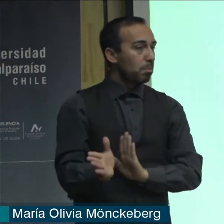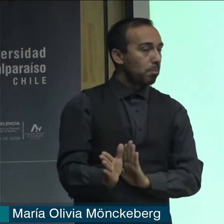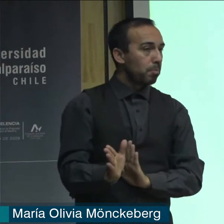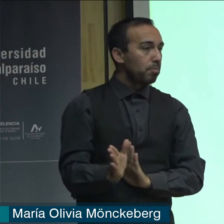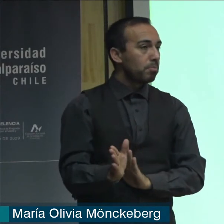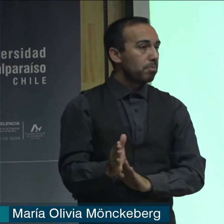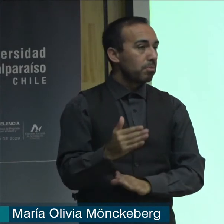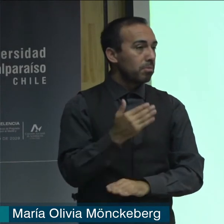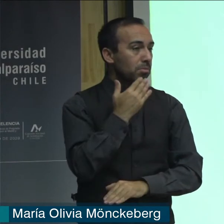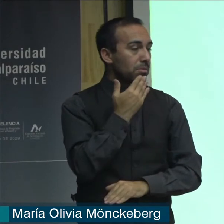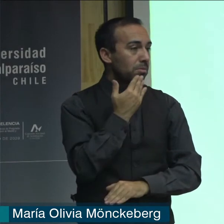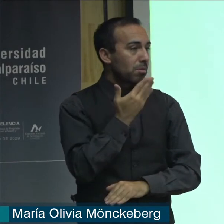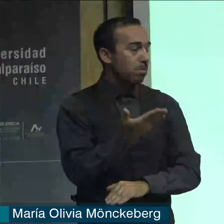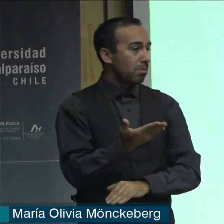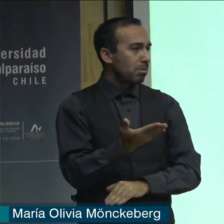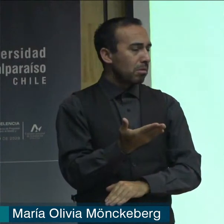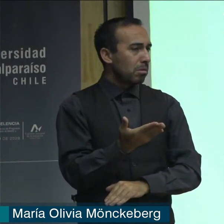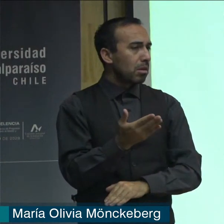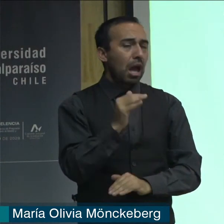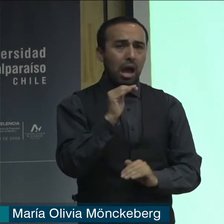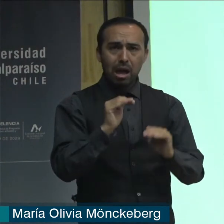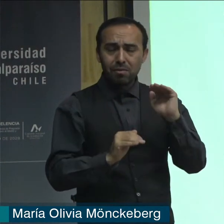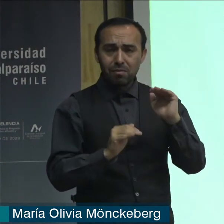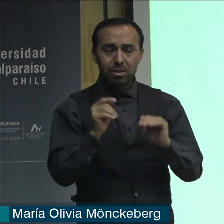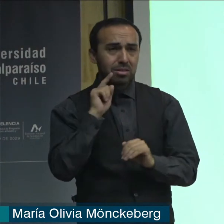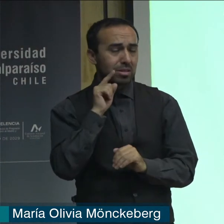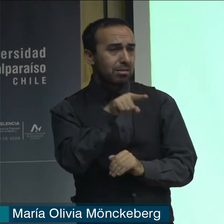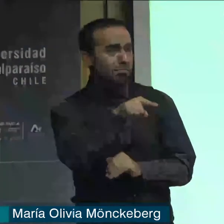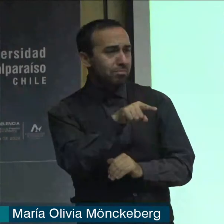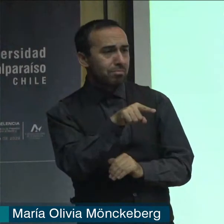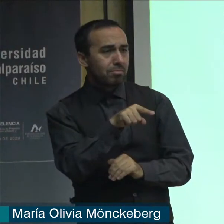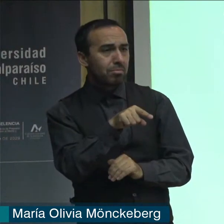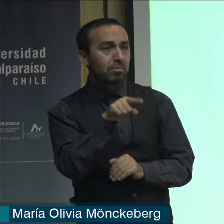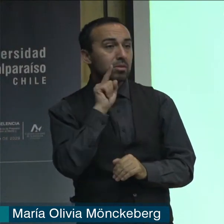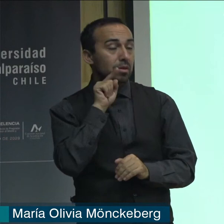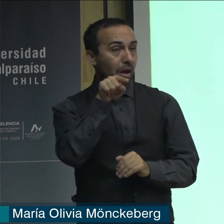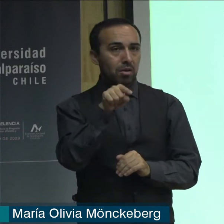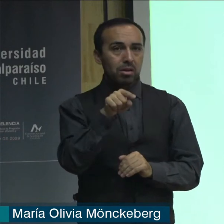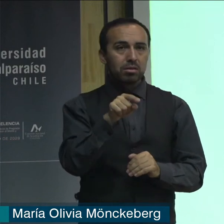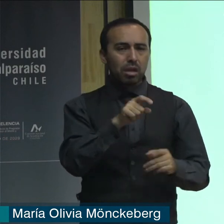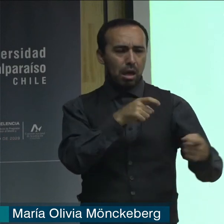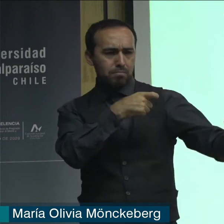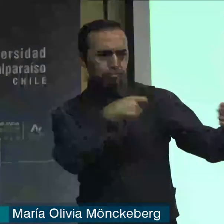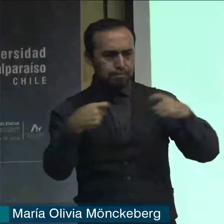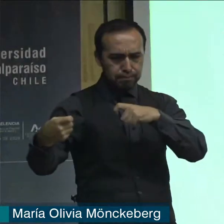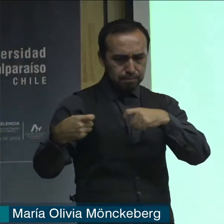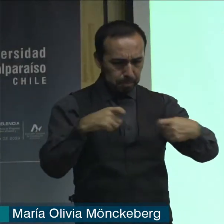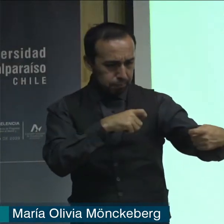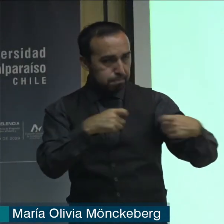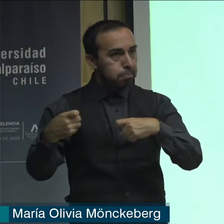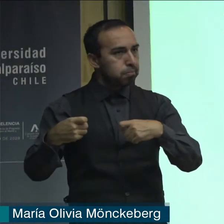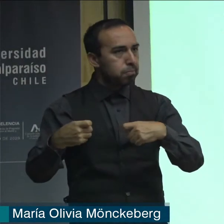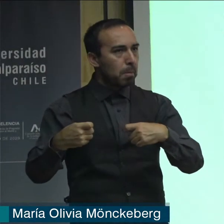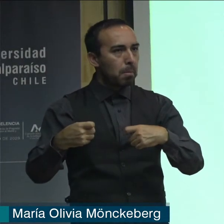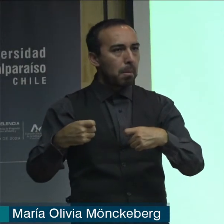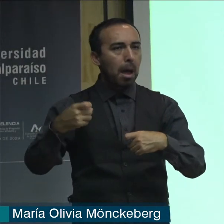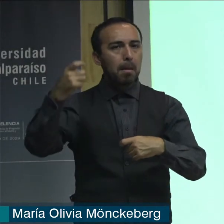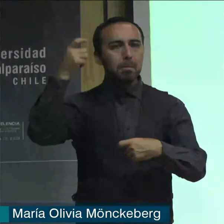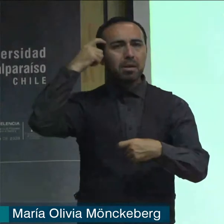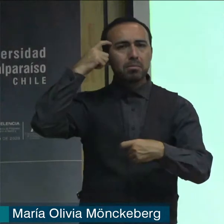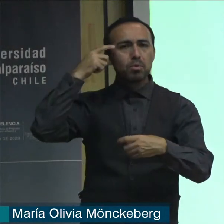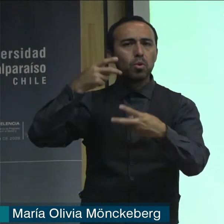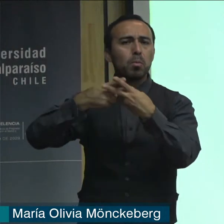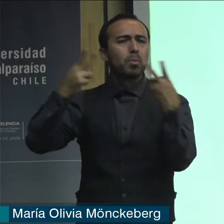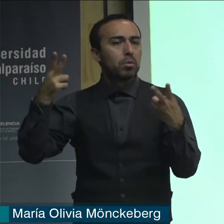hasta disputar el sentido de lo público y aquí no solo las lucrativas uno ve que están